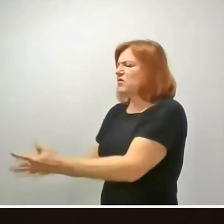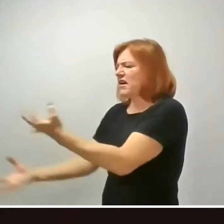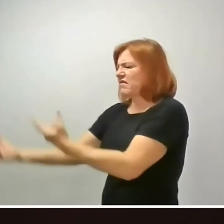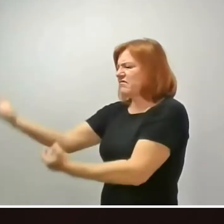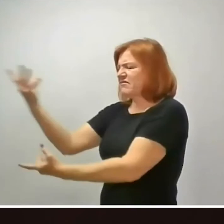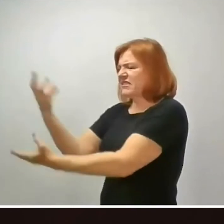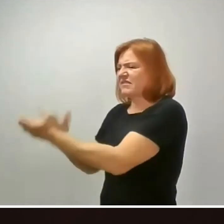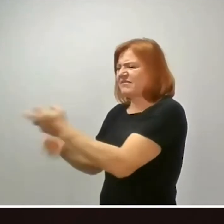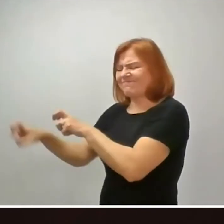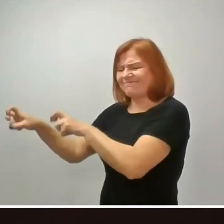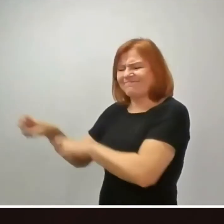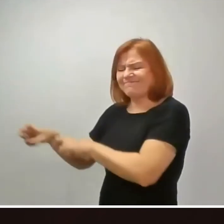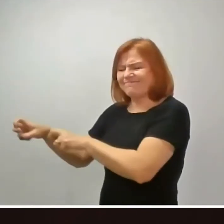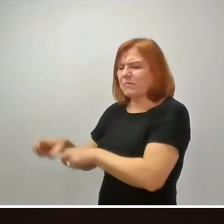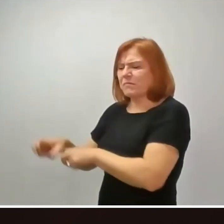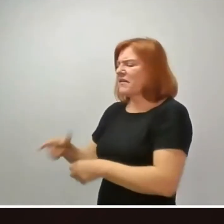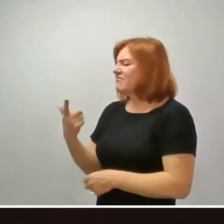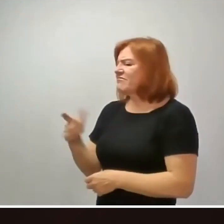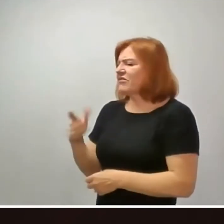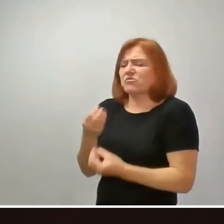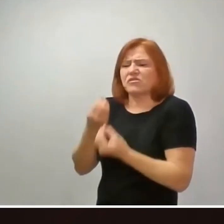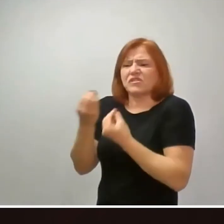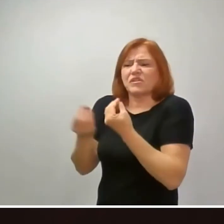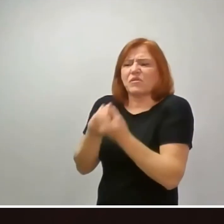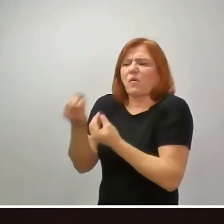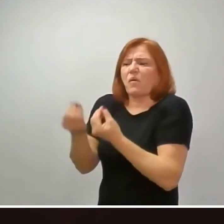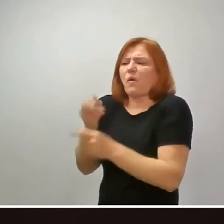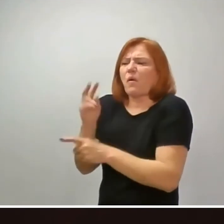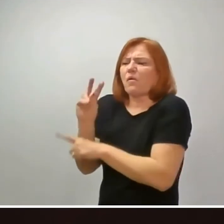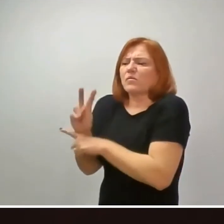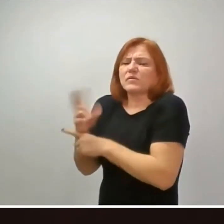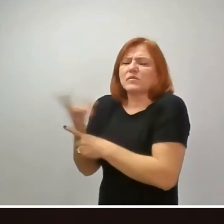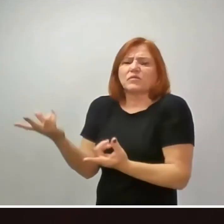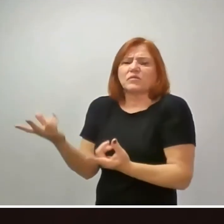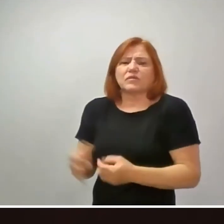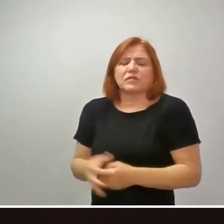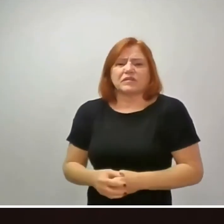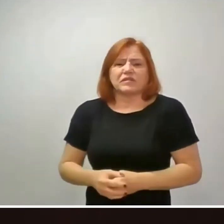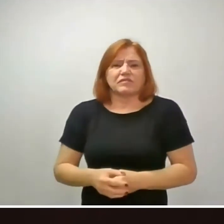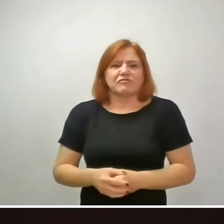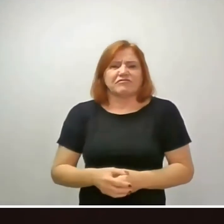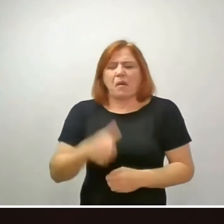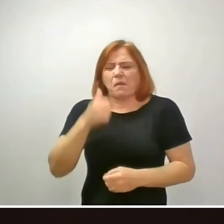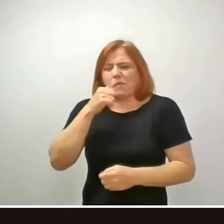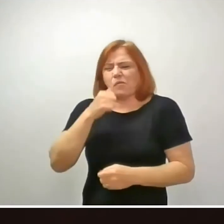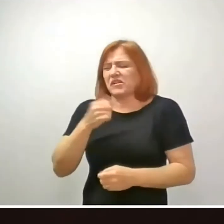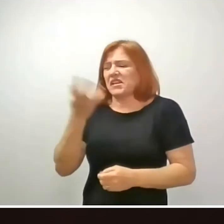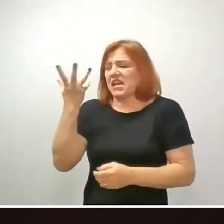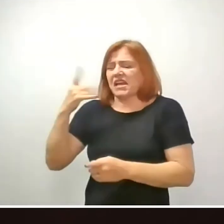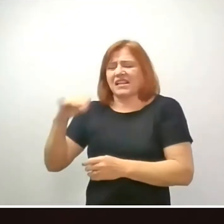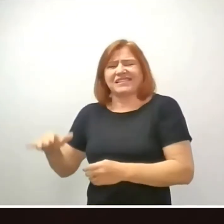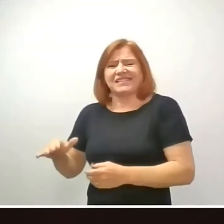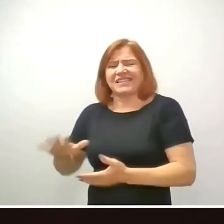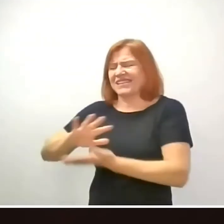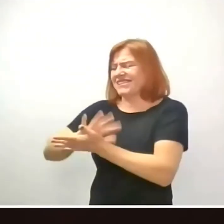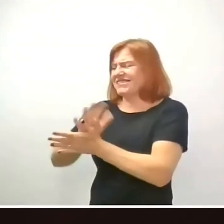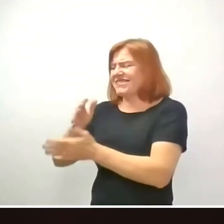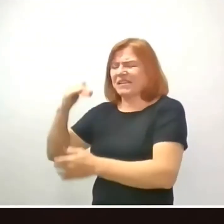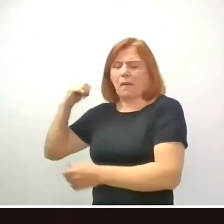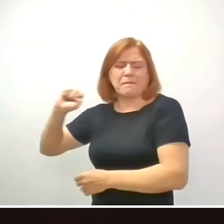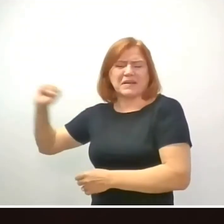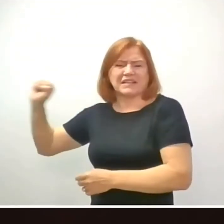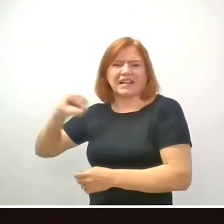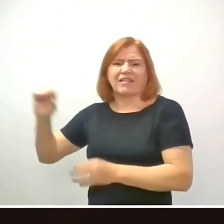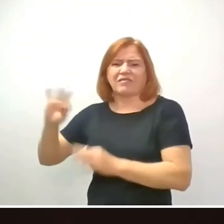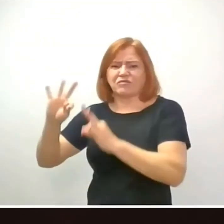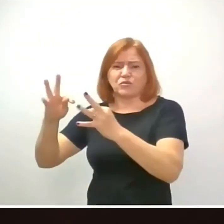desarmados, mulheres e crianças. Os cruzados da igreja em Roma espalharam a desolação sobre a